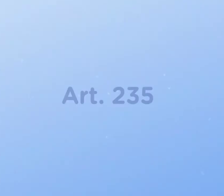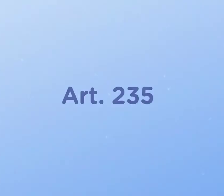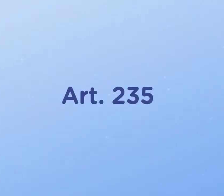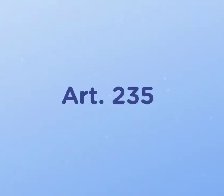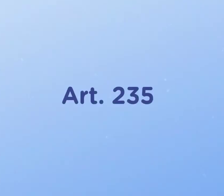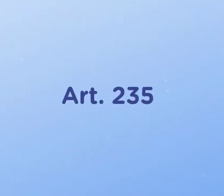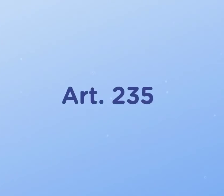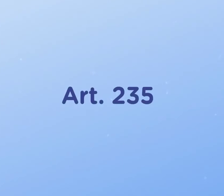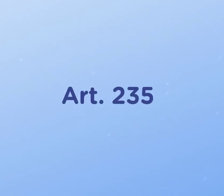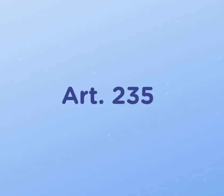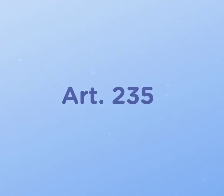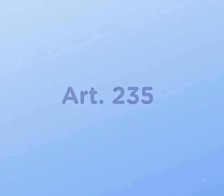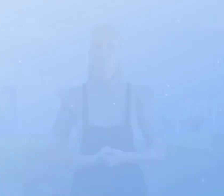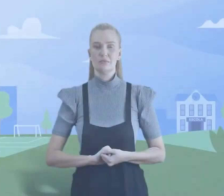Artigo 235.